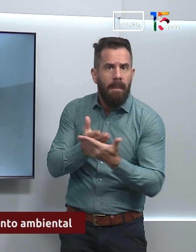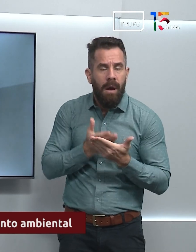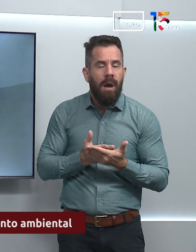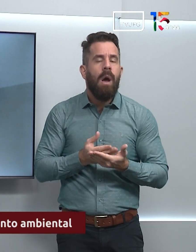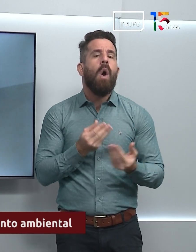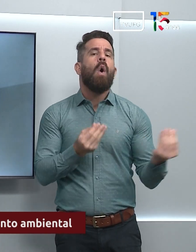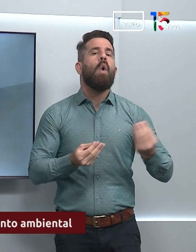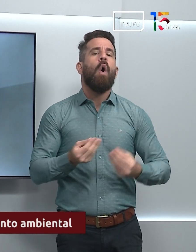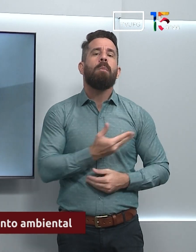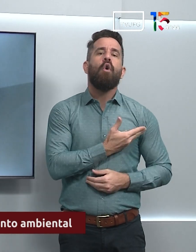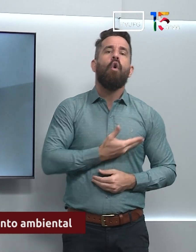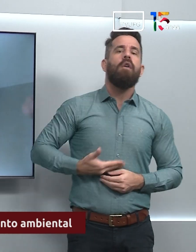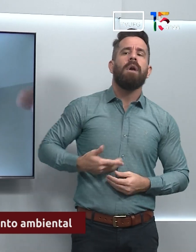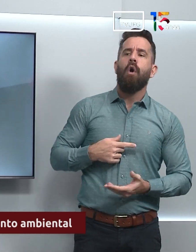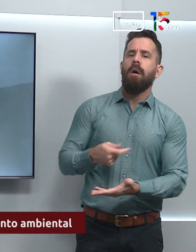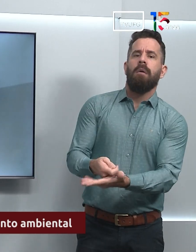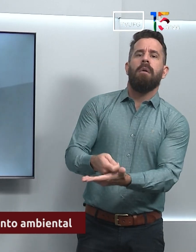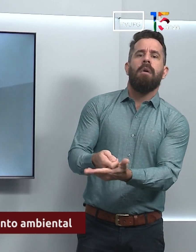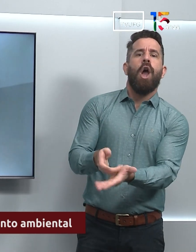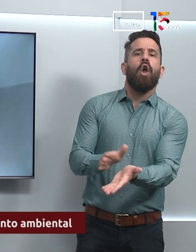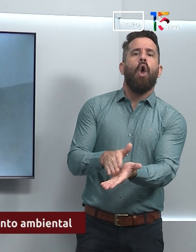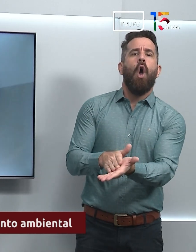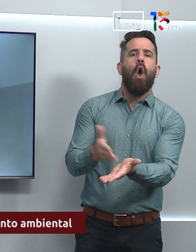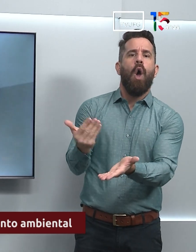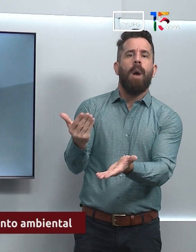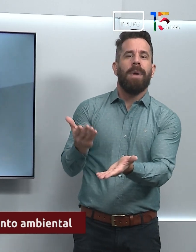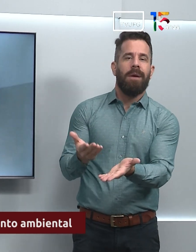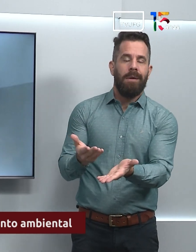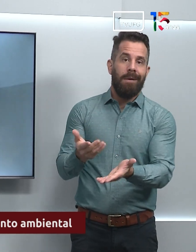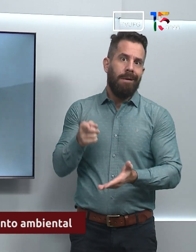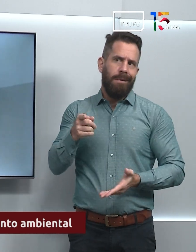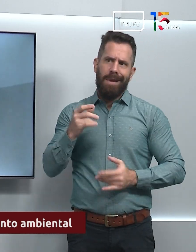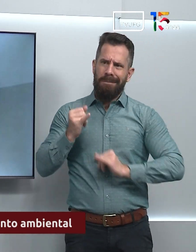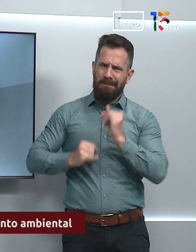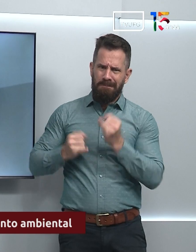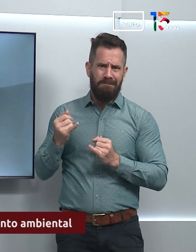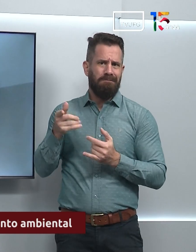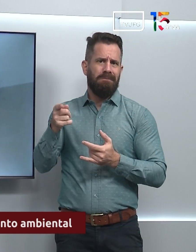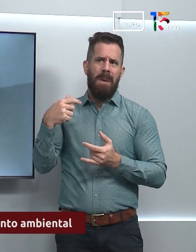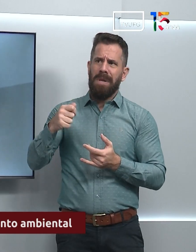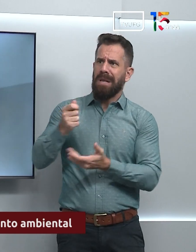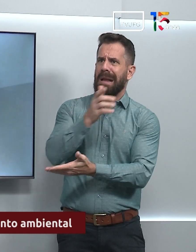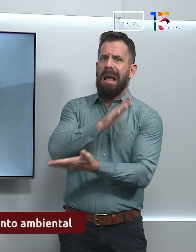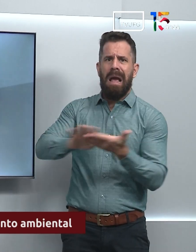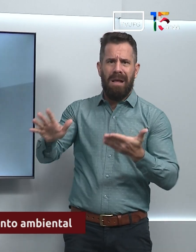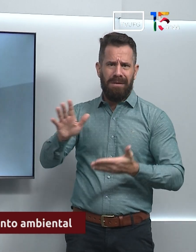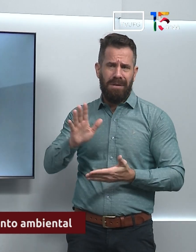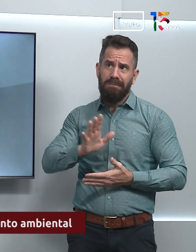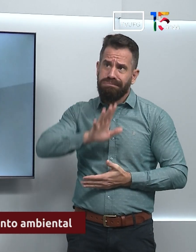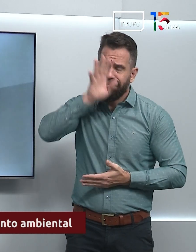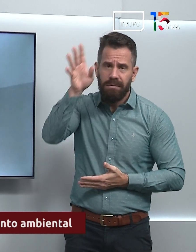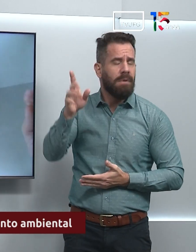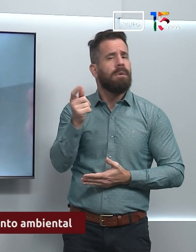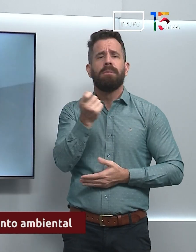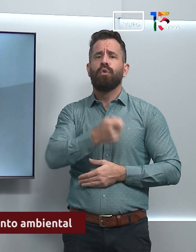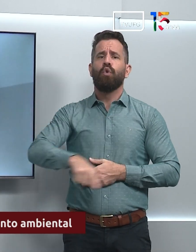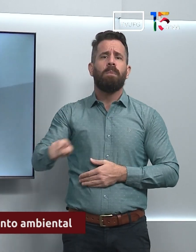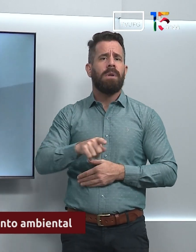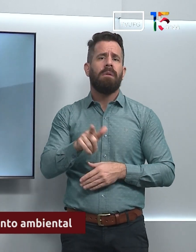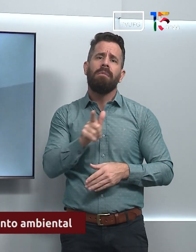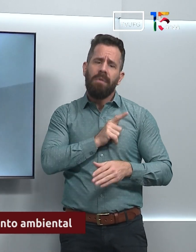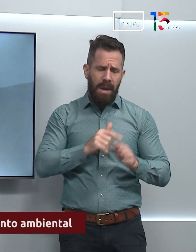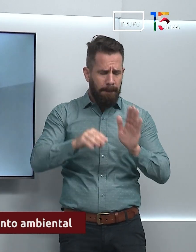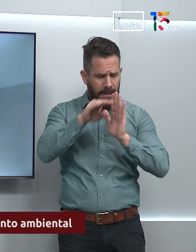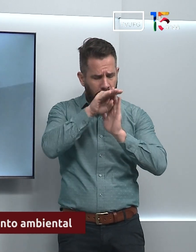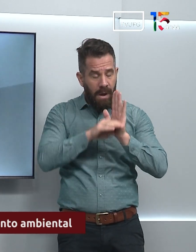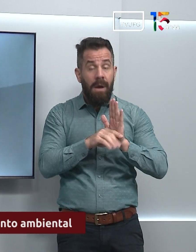cobrar. Né? Ninguém precisa gastar mais dinheiro, nenhuma empresa precisa gastar mais dinheiro do que o necessário. É questão de ter